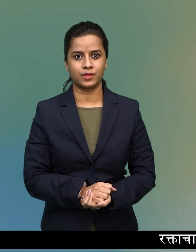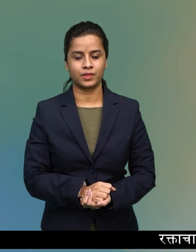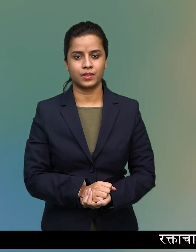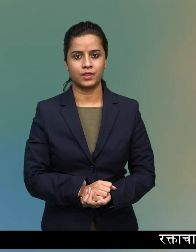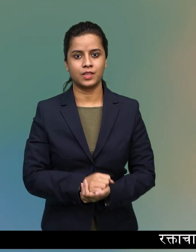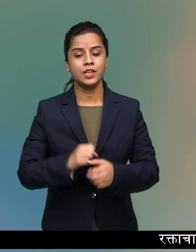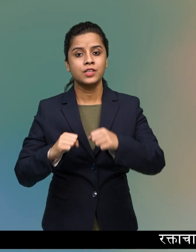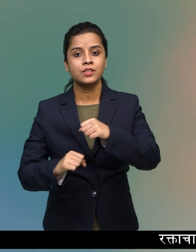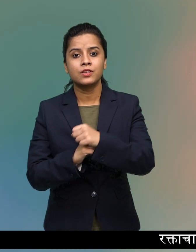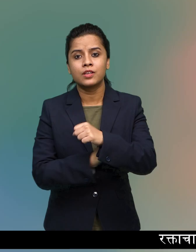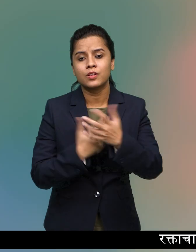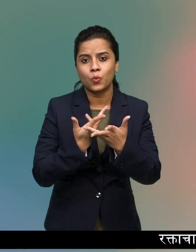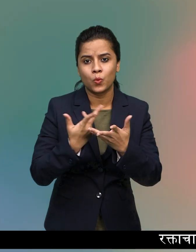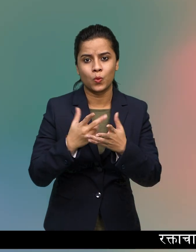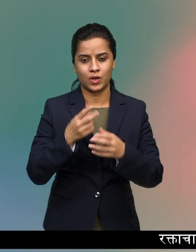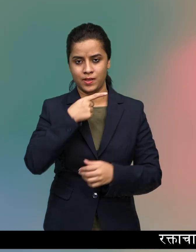रक्ताचा घटक आणि त्यांचे संघटन,